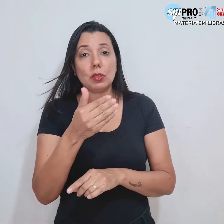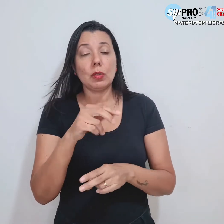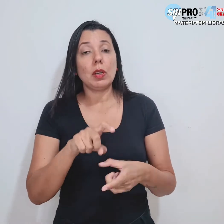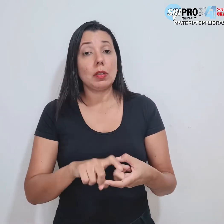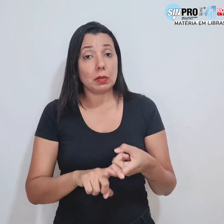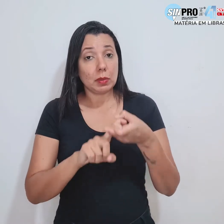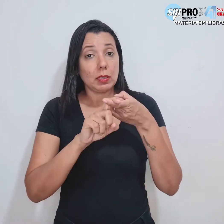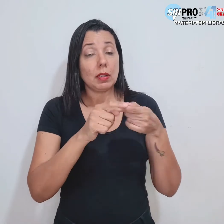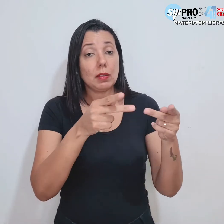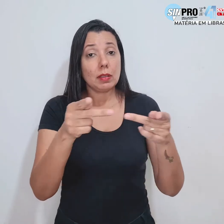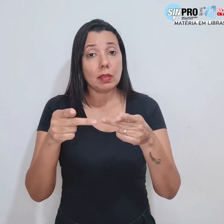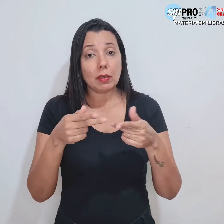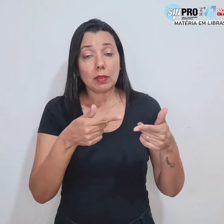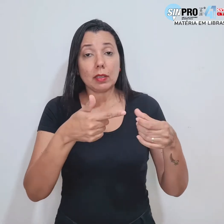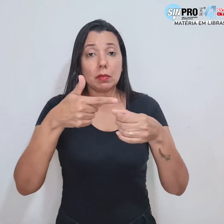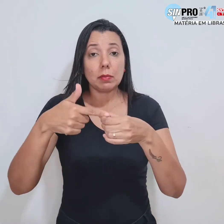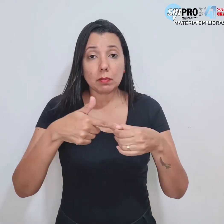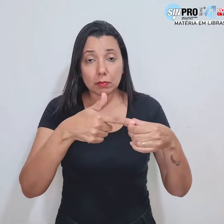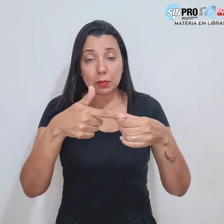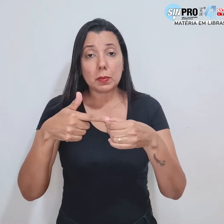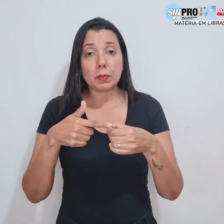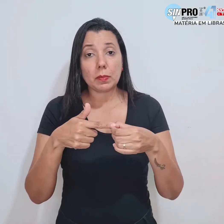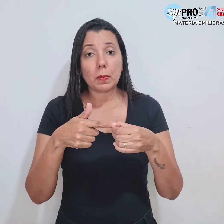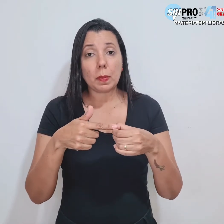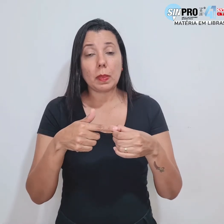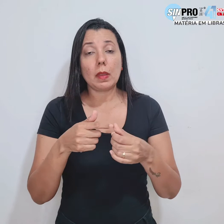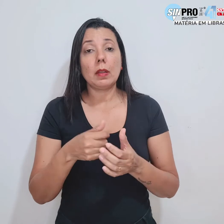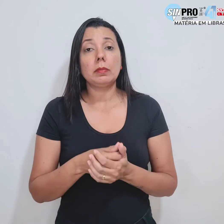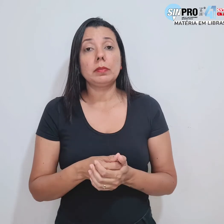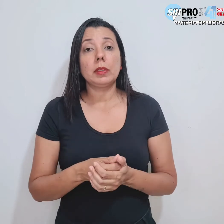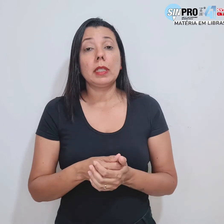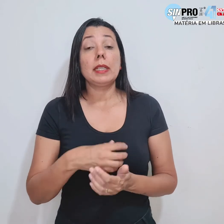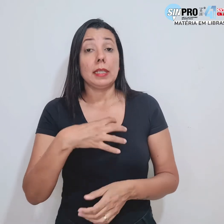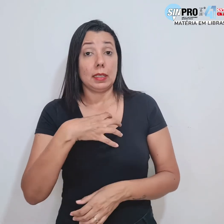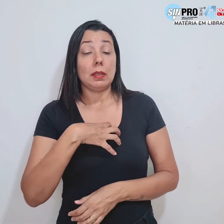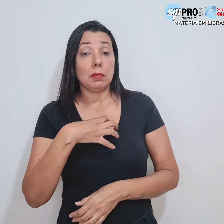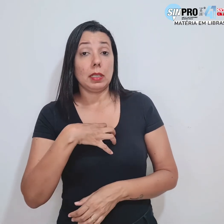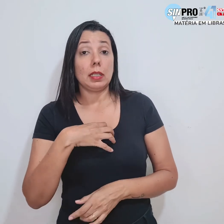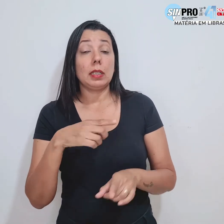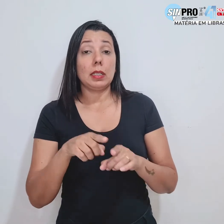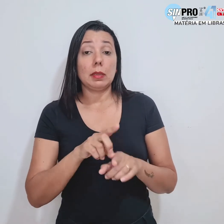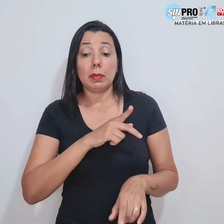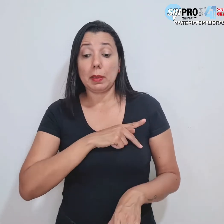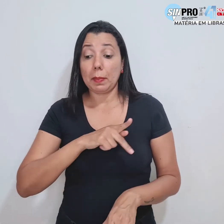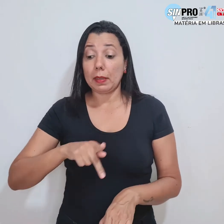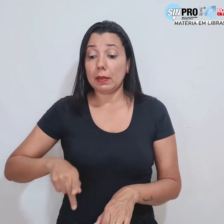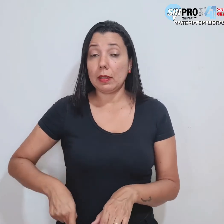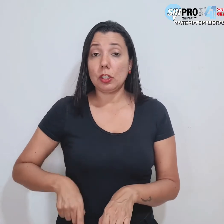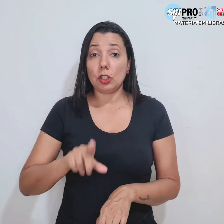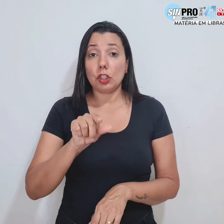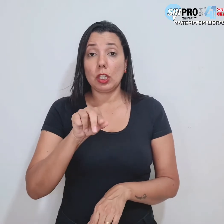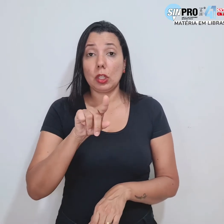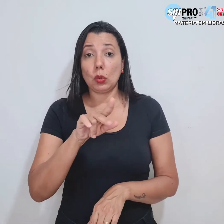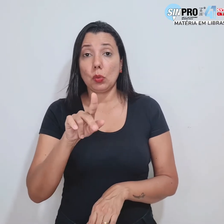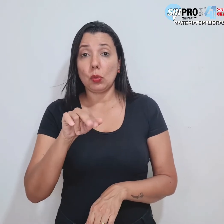solicitava a suspensão da venda das refinarias da Petrobras Landulfo Alves, na Bahia, e Presidente Getúlio Vargas, no